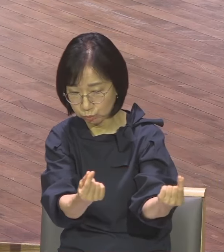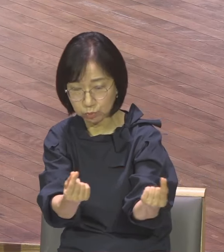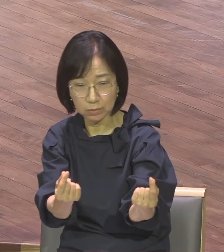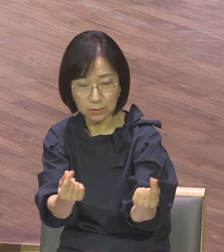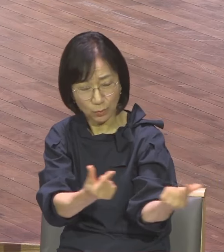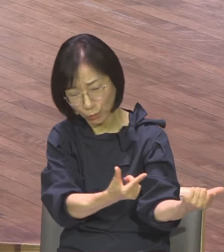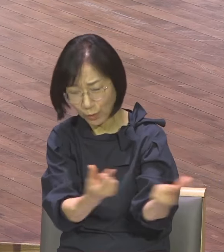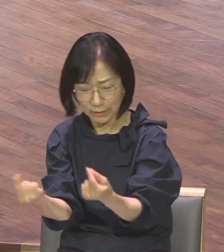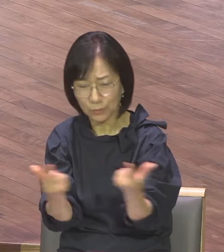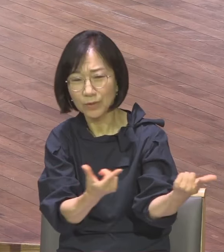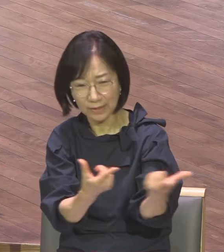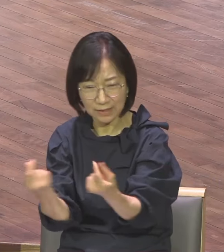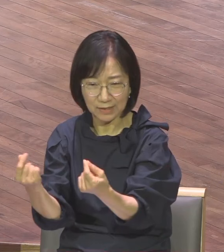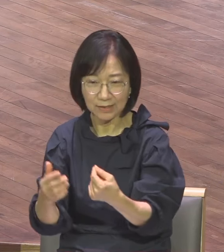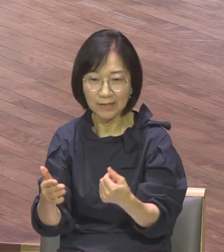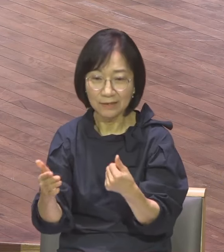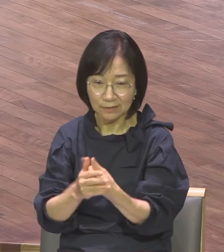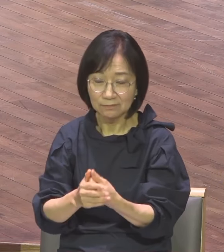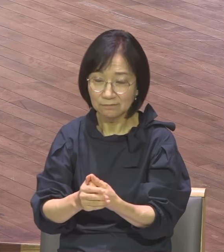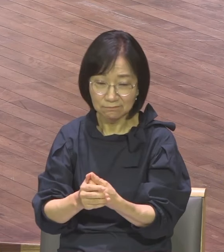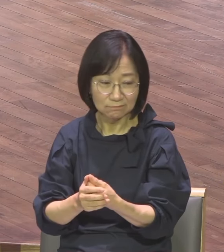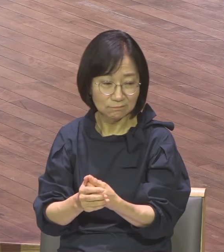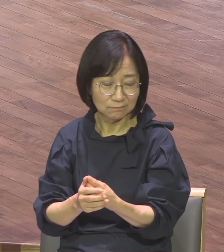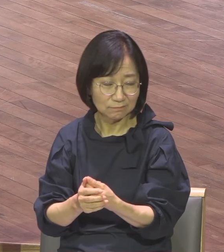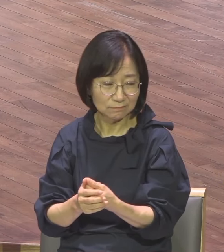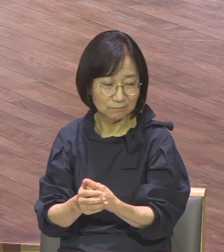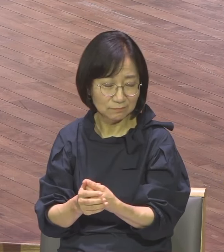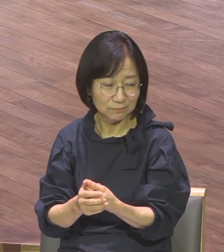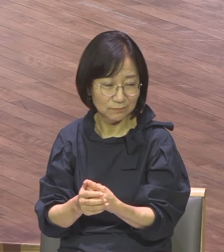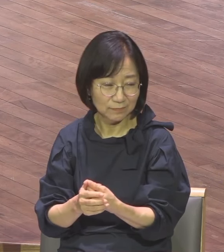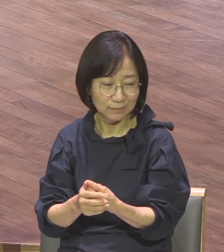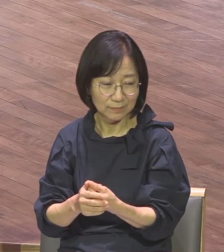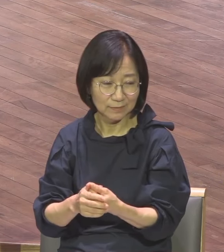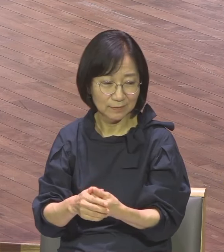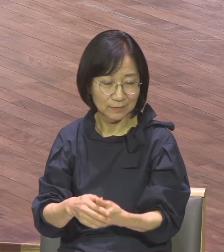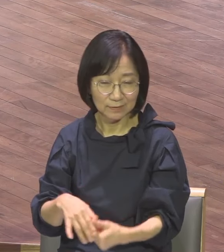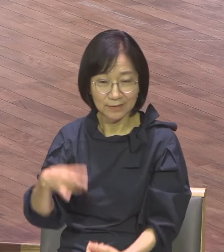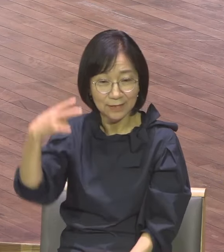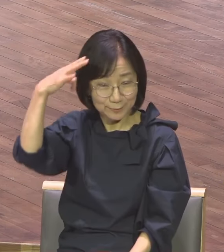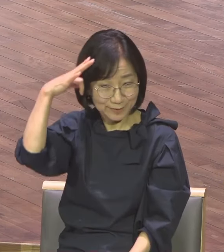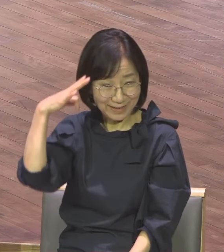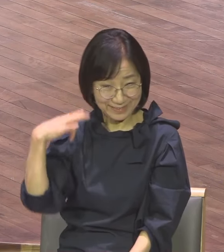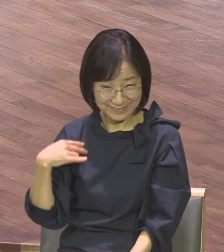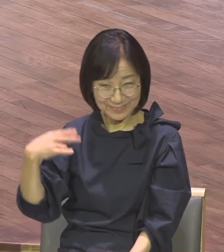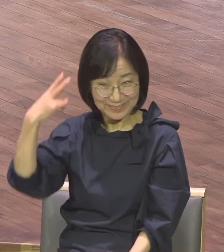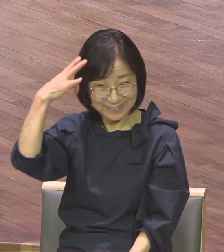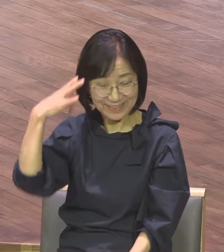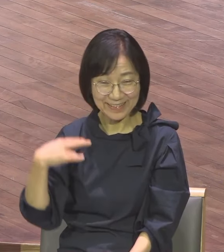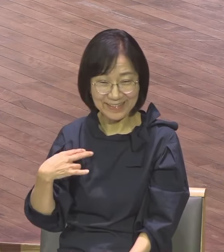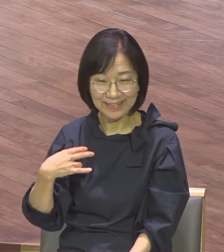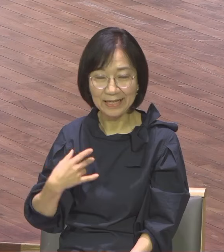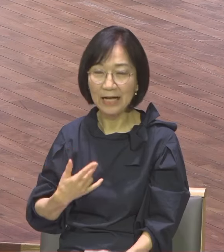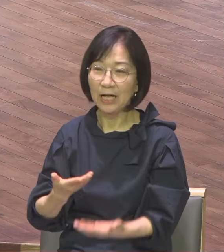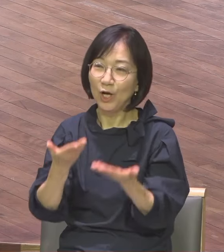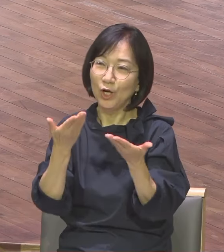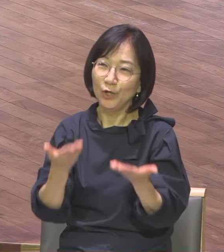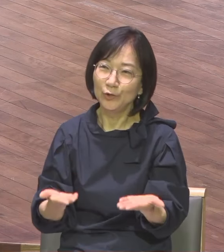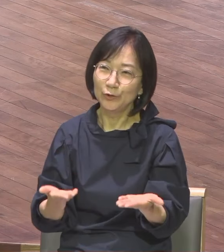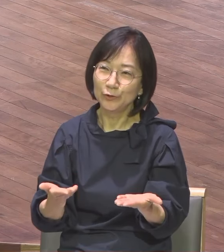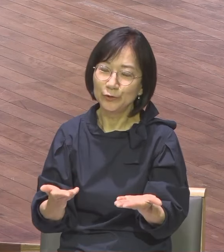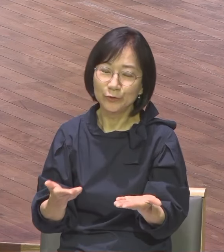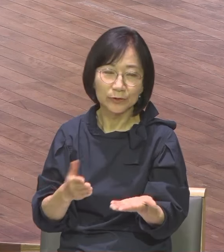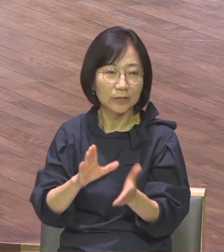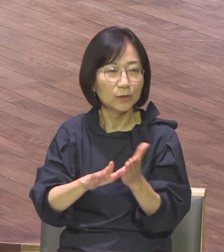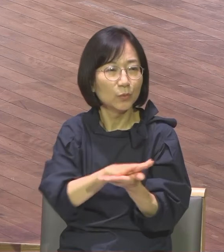그래서 가톨릭은 다 받아주는 겁니다. 수녀들이 휴가하면 어디 간지 와서 절에 갑니다. 절에. 그